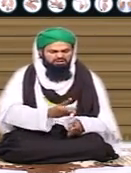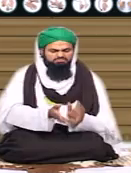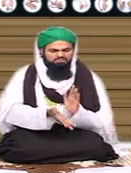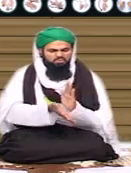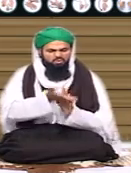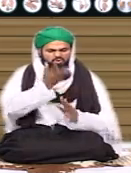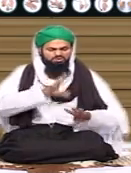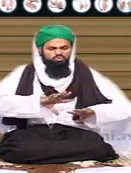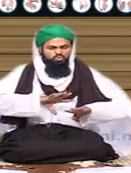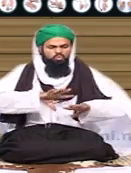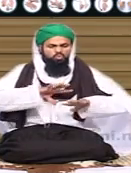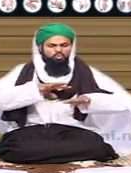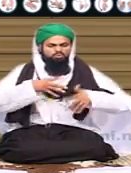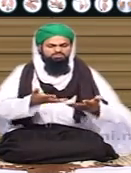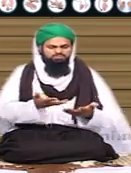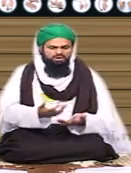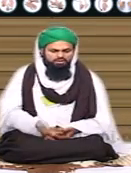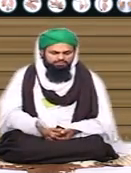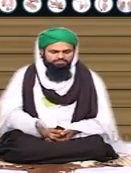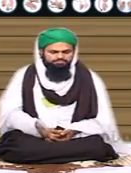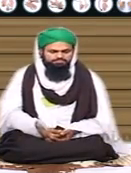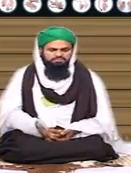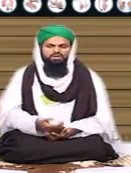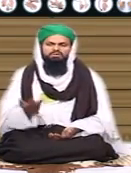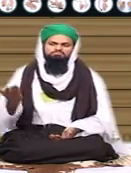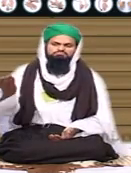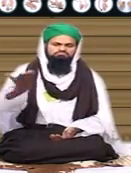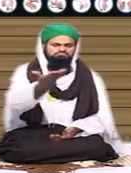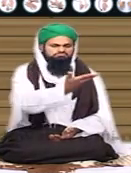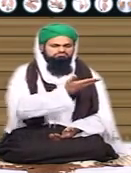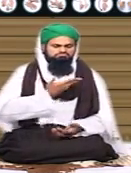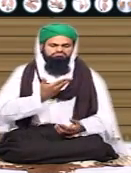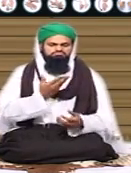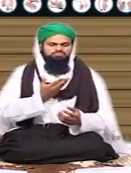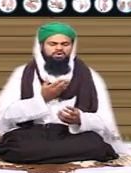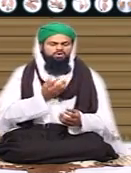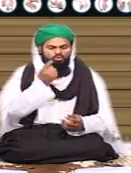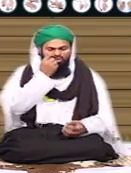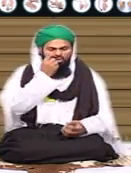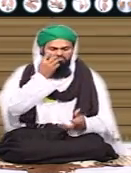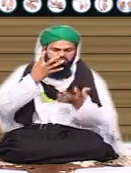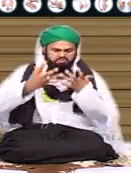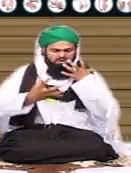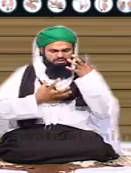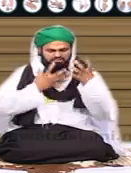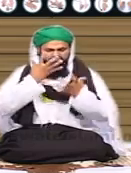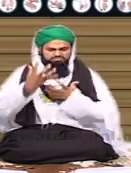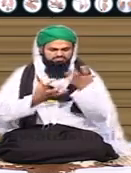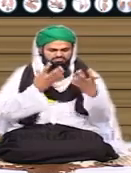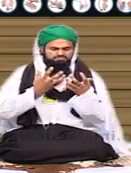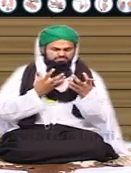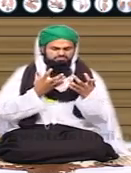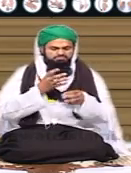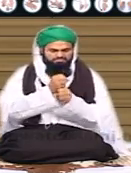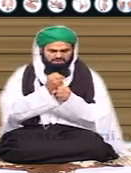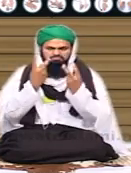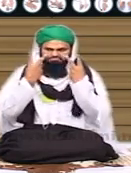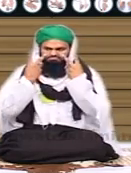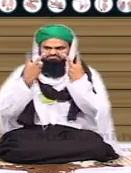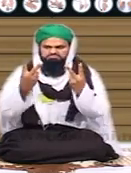بک بک ہم لوگ کرتے رہتے، اس کی وجہ سے ہمارے معاشرے میں جو تباہی اور بربادی مچی ہوئی ہے وہ ہم سب پر آشکار ہے، ہم